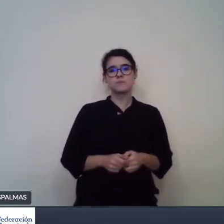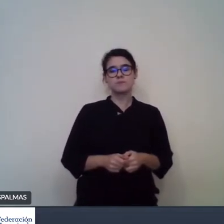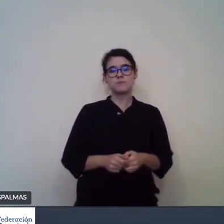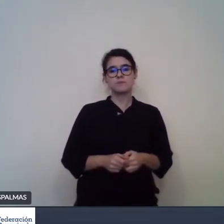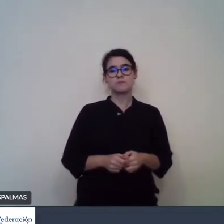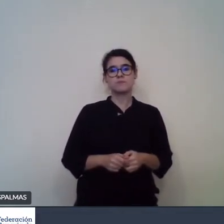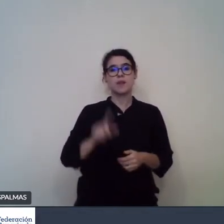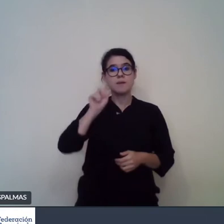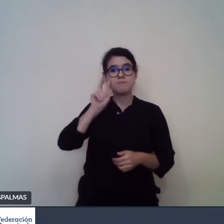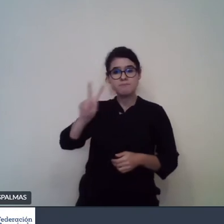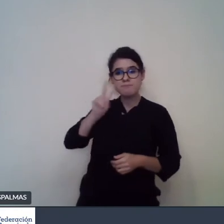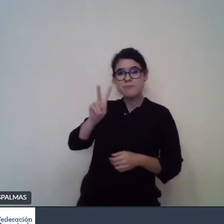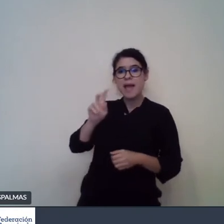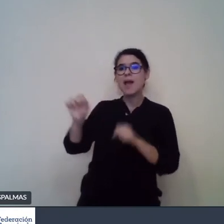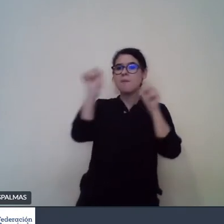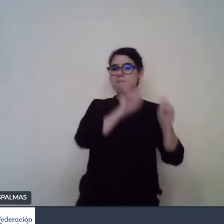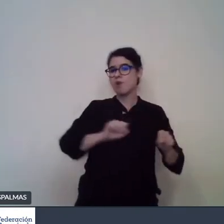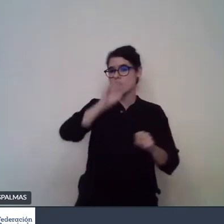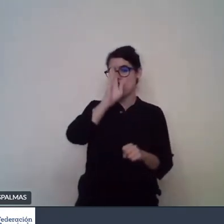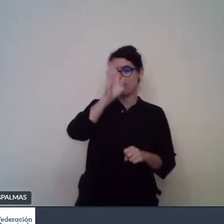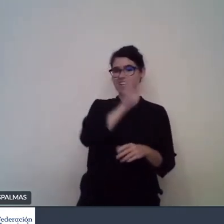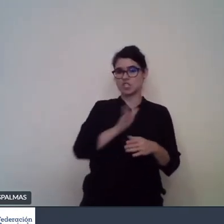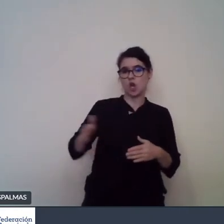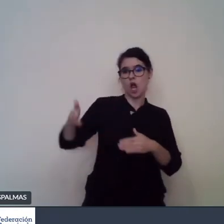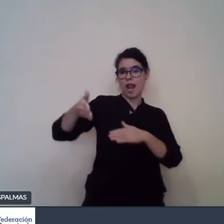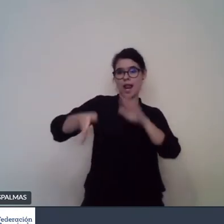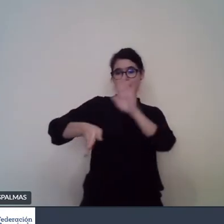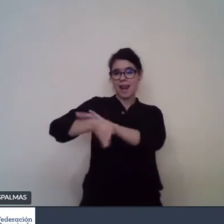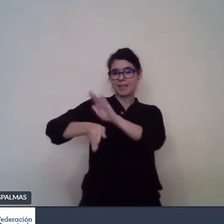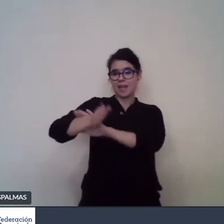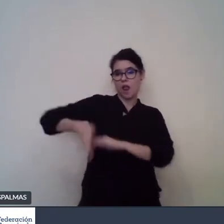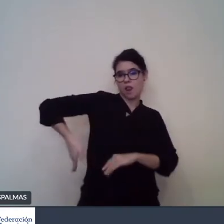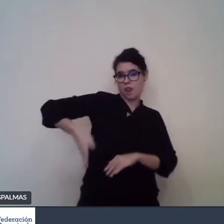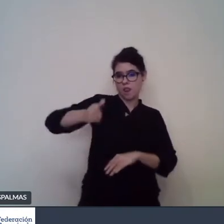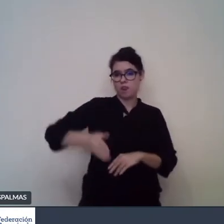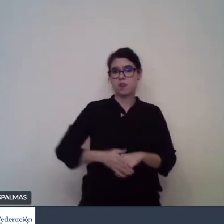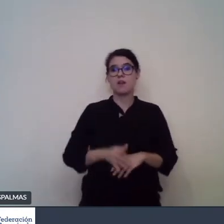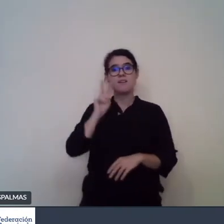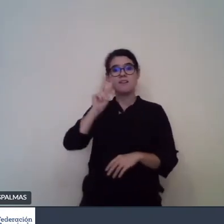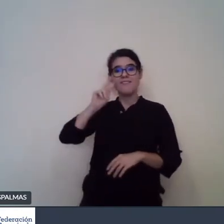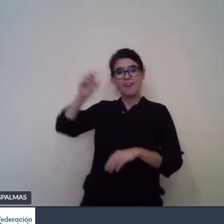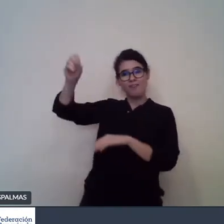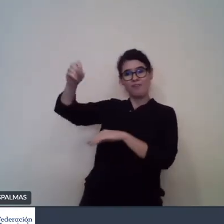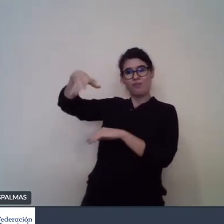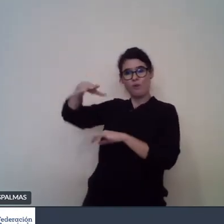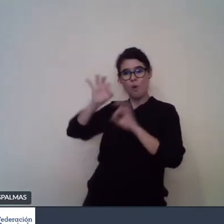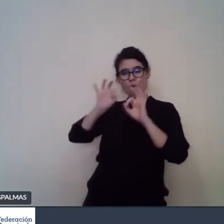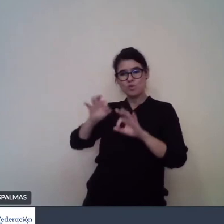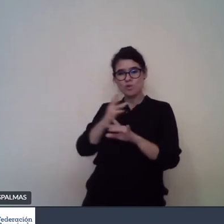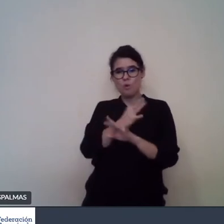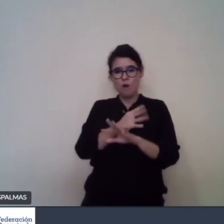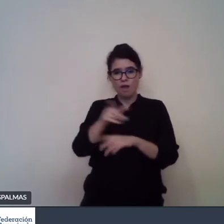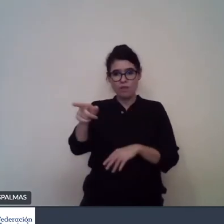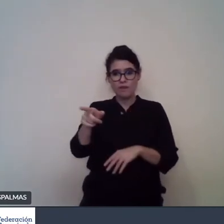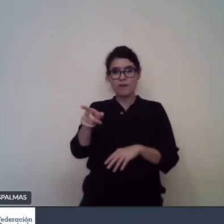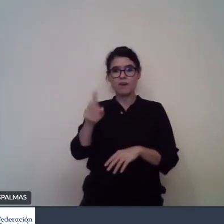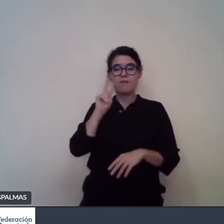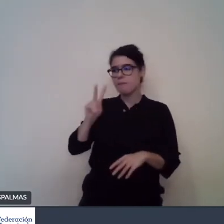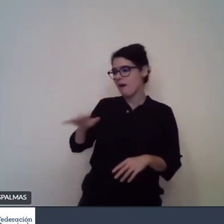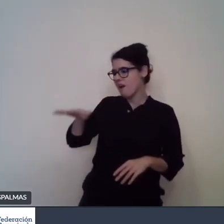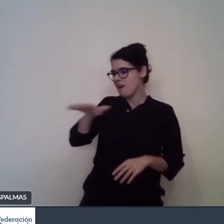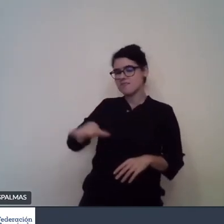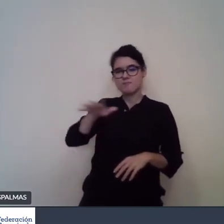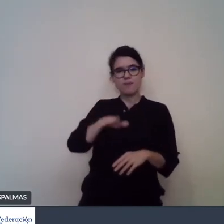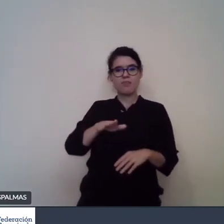Bloqueo directo lateral. Fijaros en el jugador de línea de fondo que se ha visto iluminado. Cómo va a leer ese espacio. En el momento en que se va a jugar el bloqueo directo